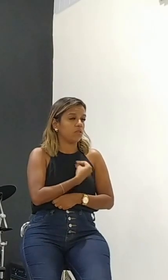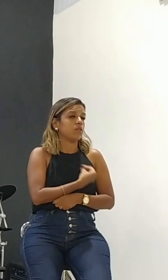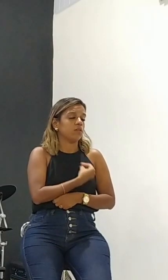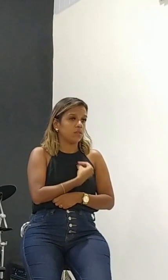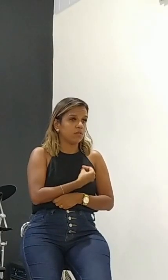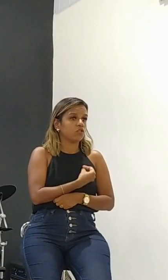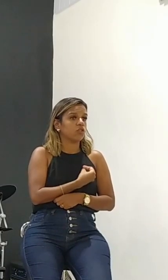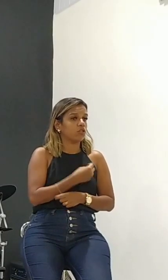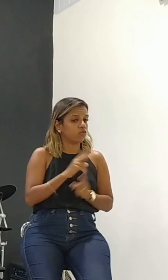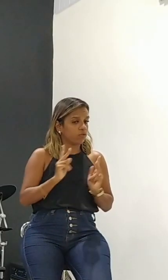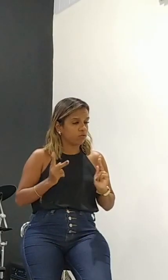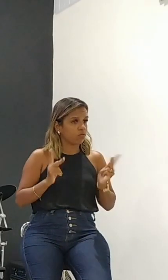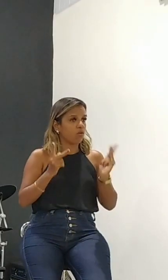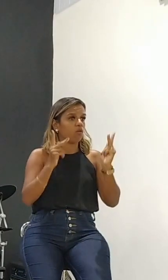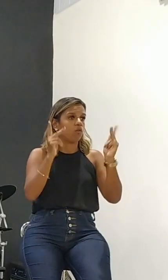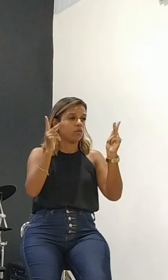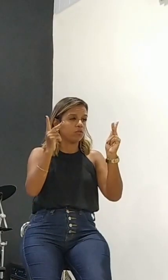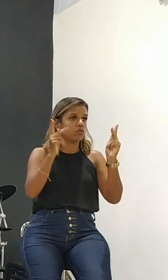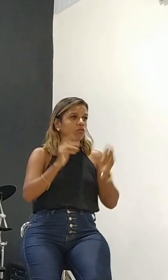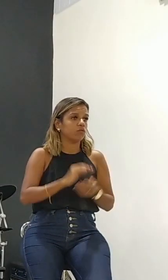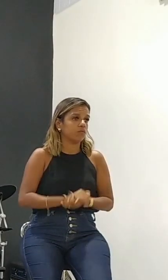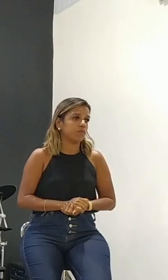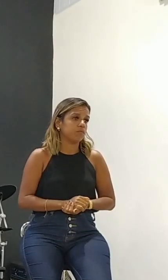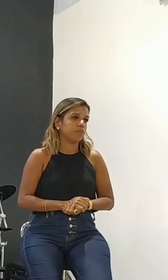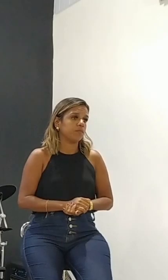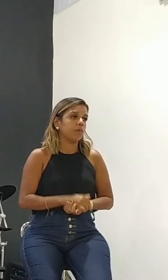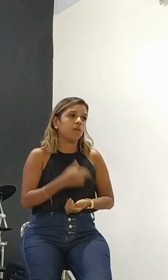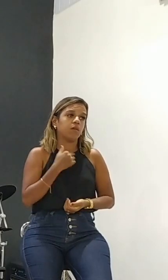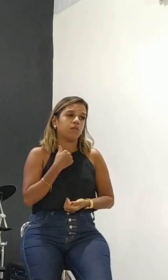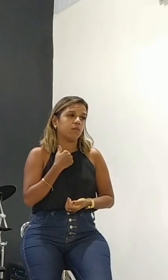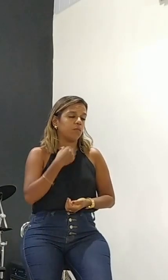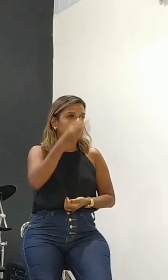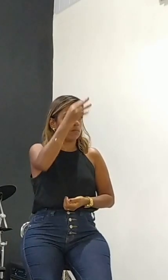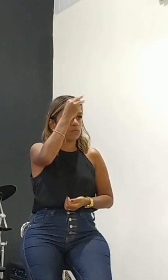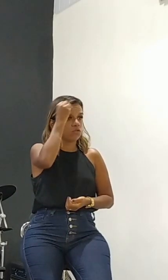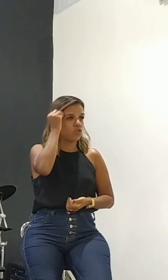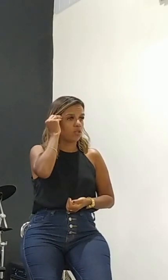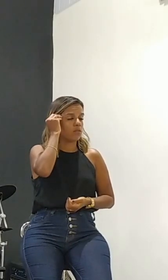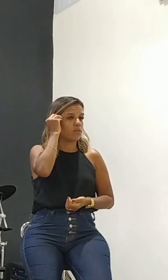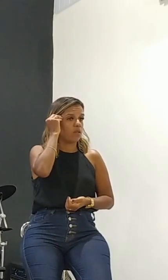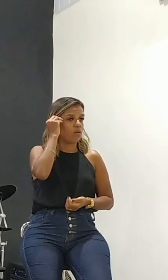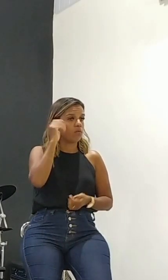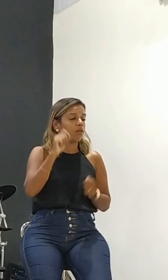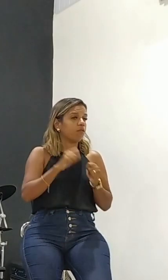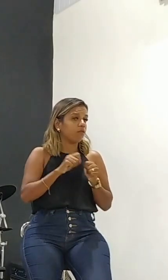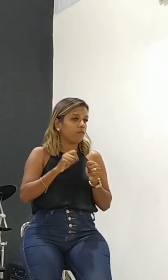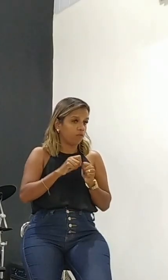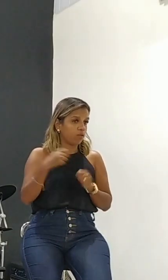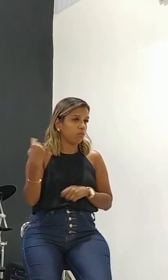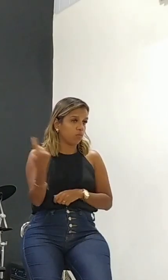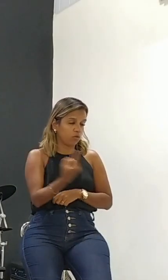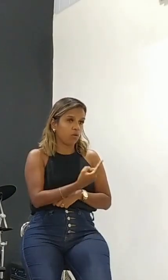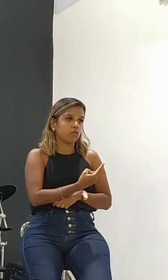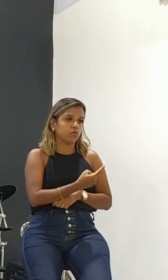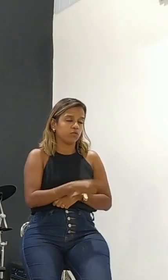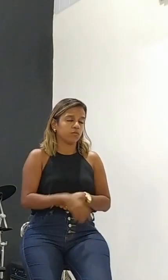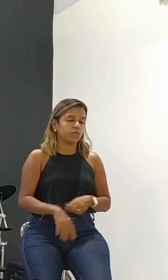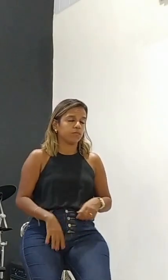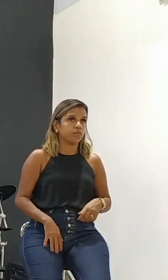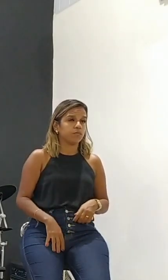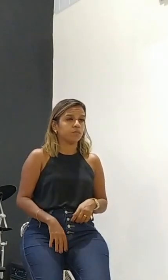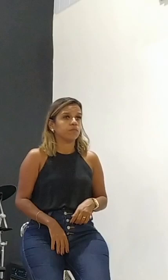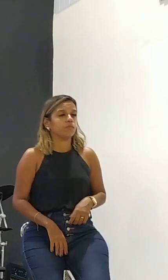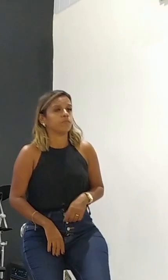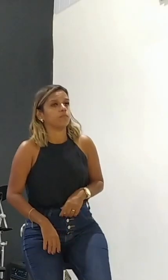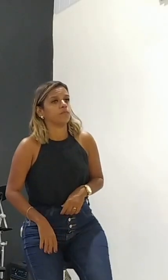nossas vitórias. Nós precisamos, né, não podemos esquecer do que Ele tem feito por nós. Aleluia. Coloque